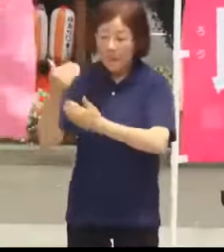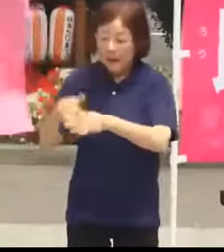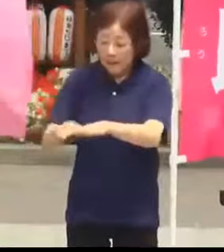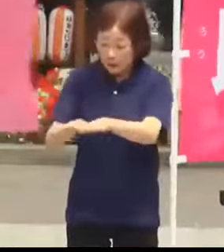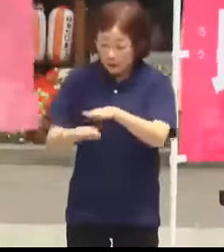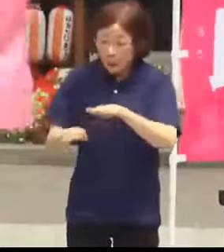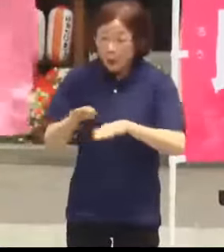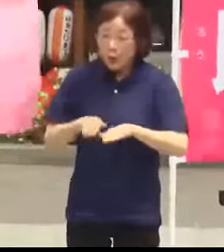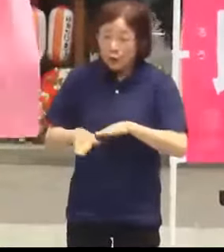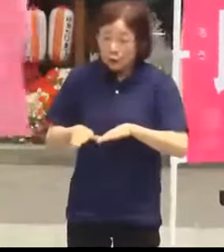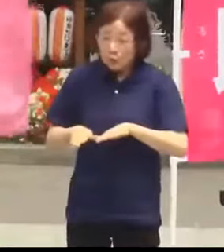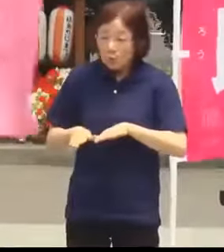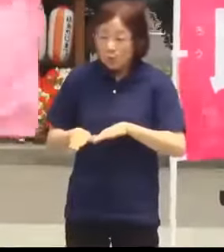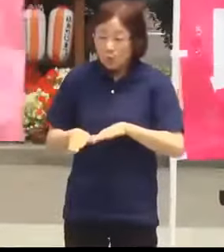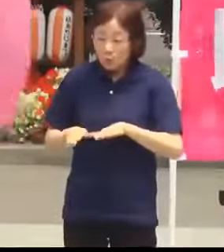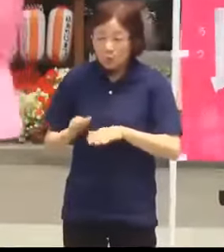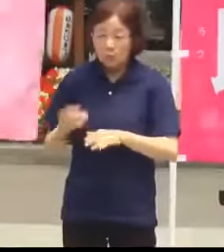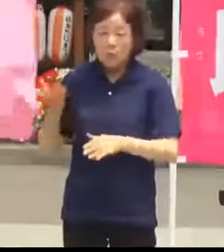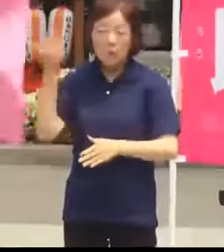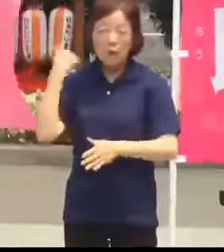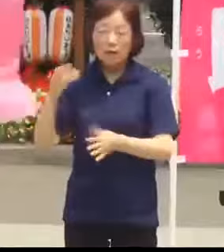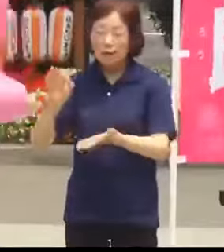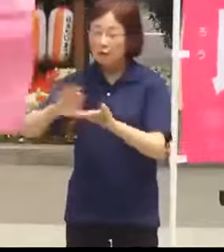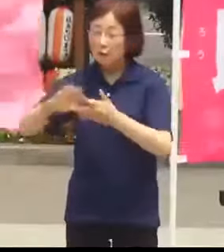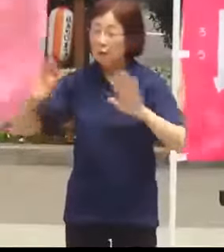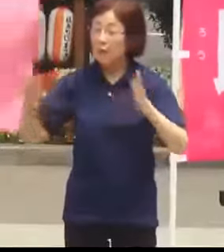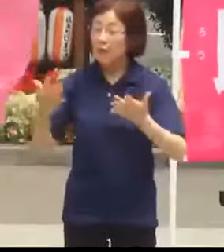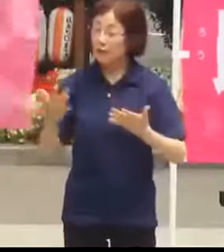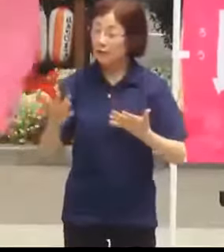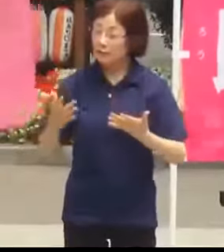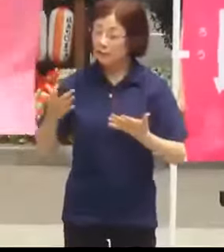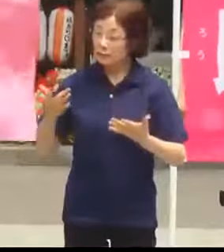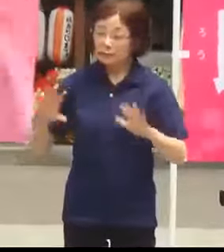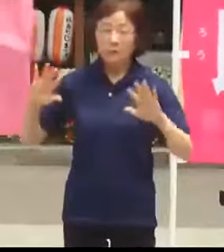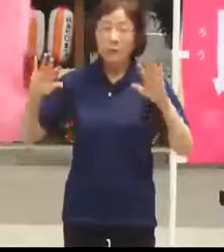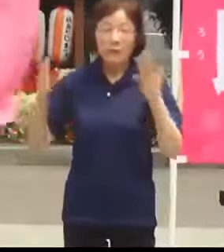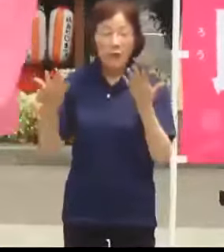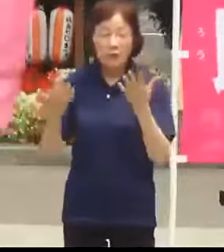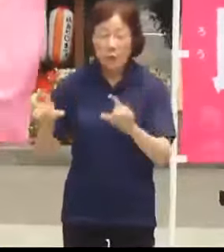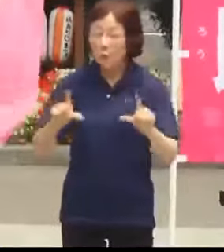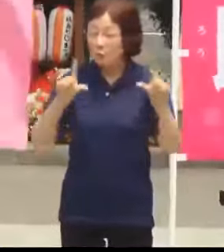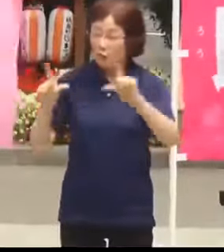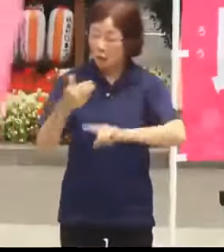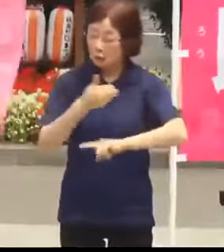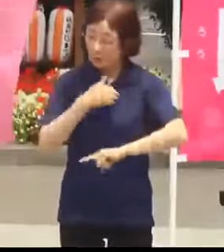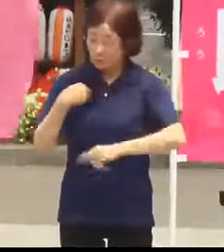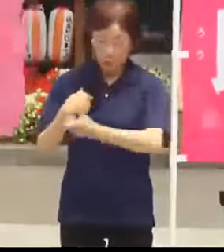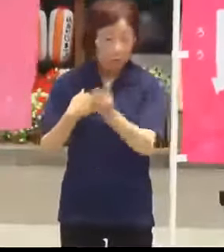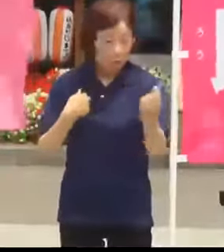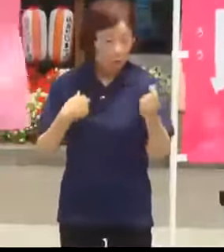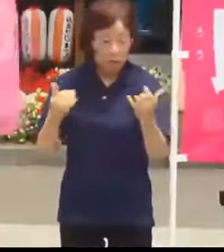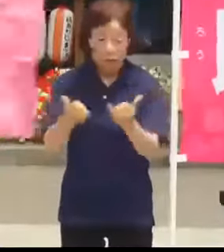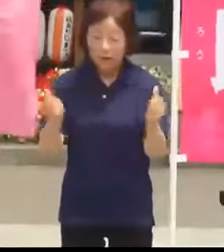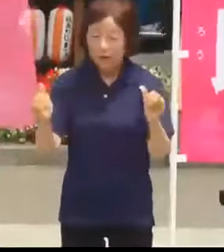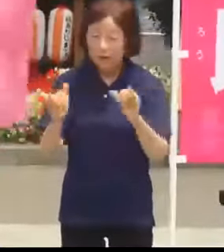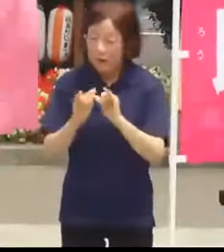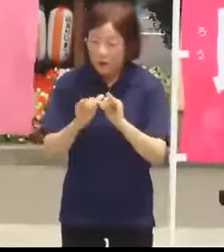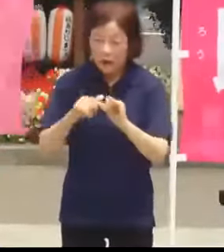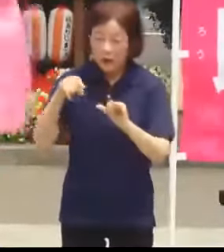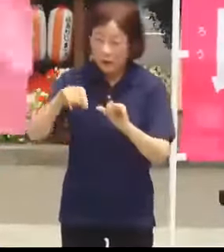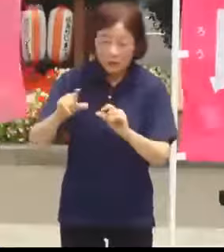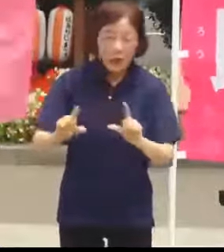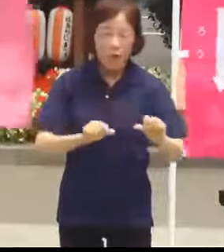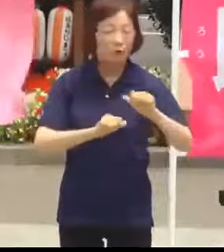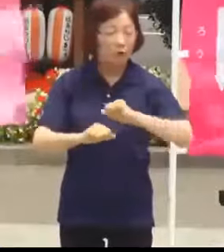だけ消費税なかった時代は消費税なシリアルてたんですよね昔に戻る